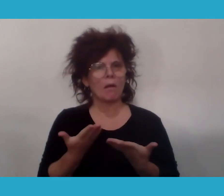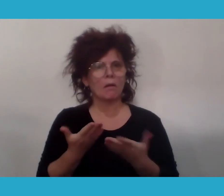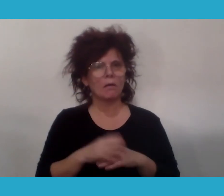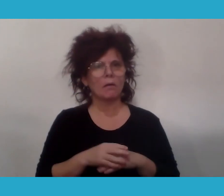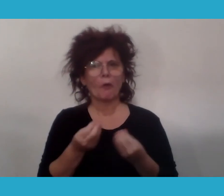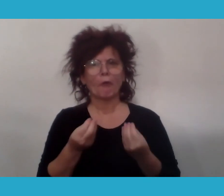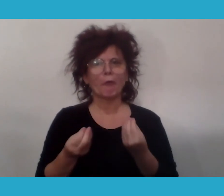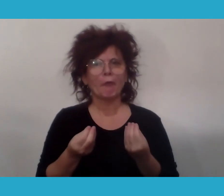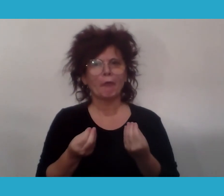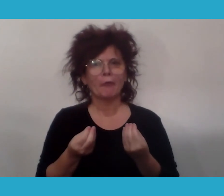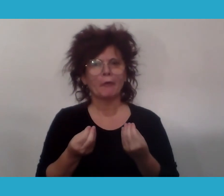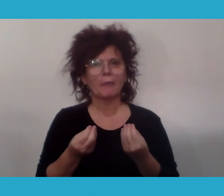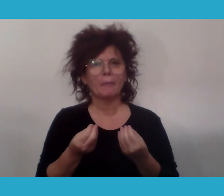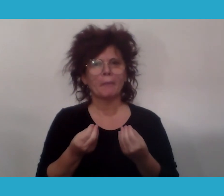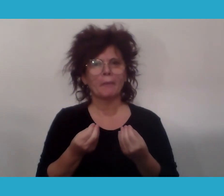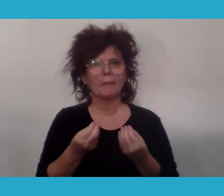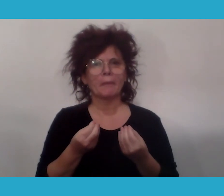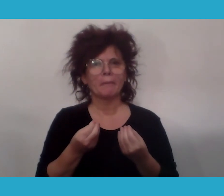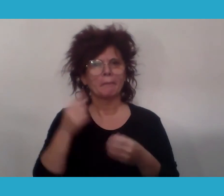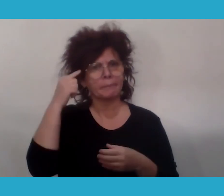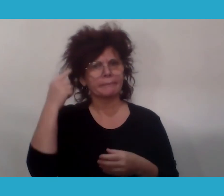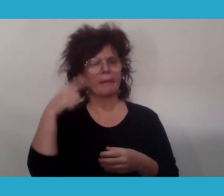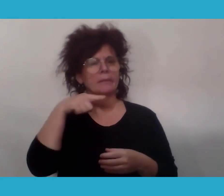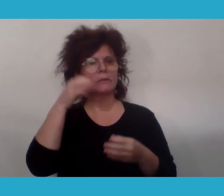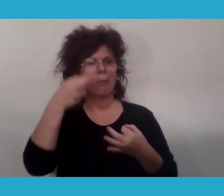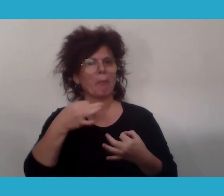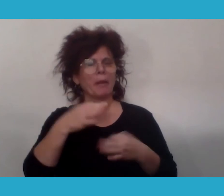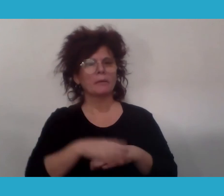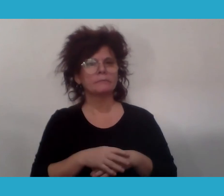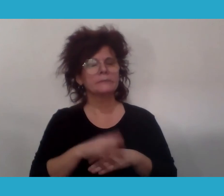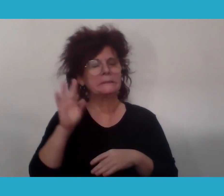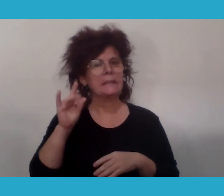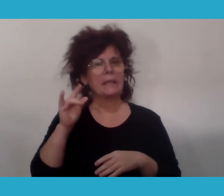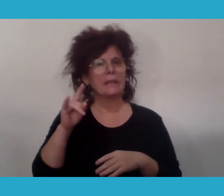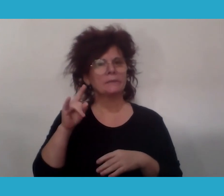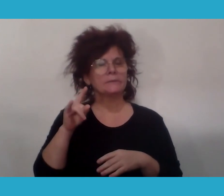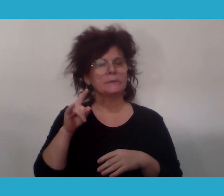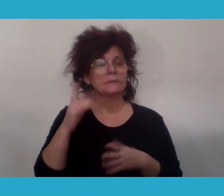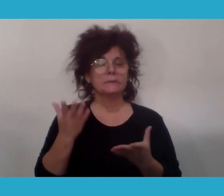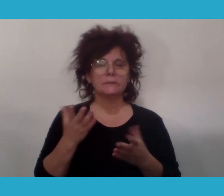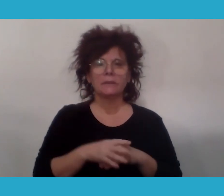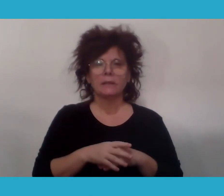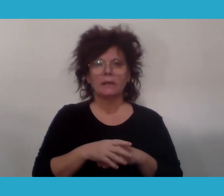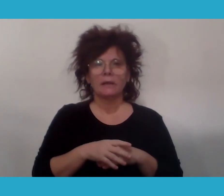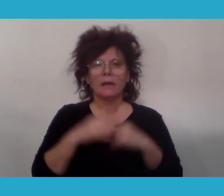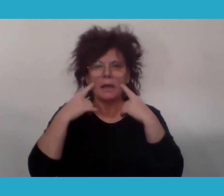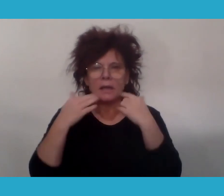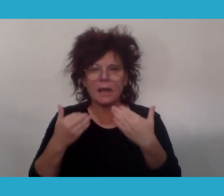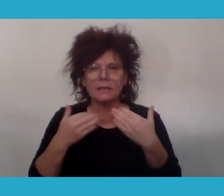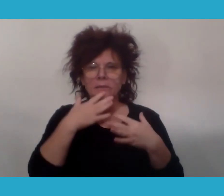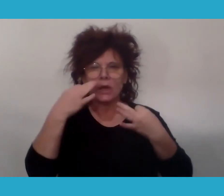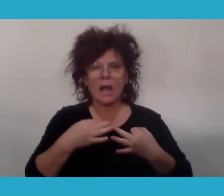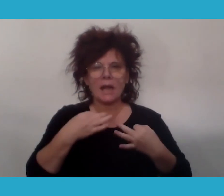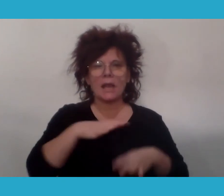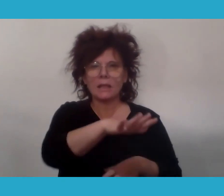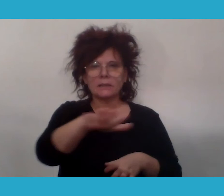¿Cómo podemos dar crédito a análisis, cuadros, fotografías que se presentan? Es muy difícil, por no decir imposible. Analizando la realidad misma del Valle de